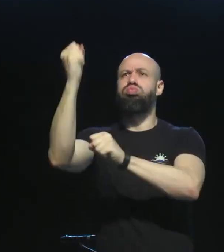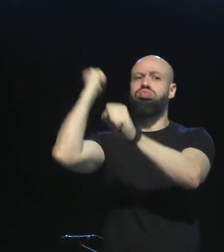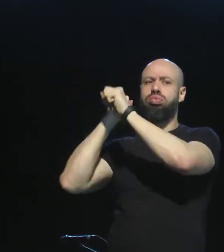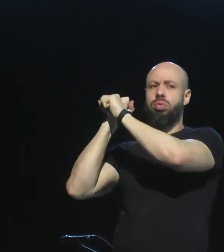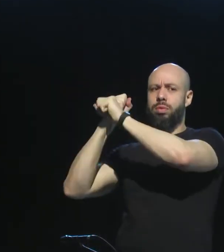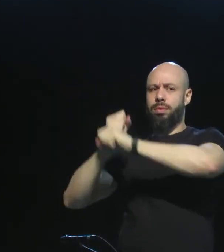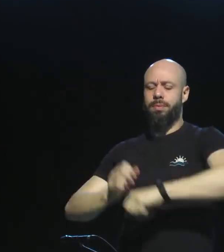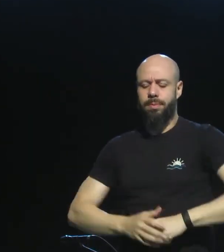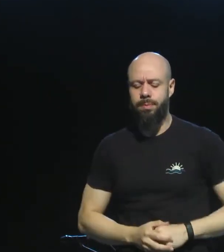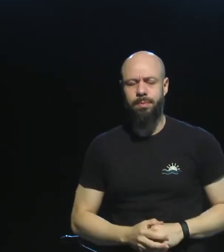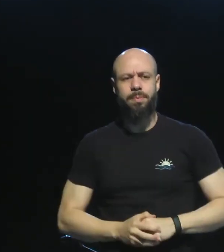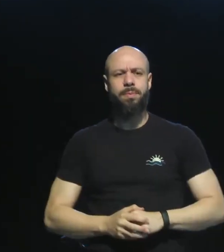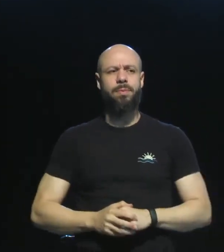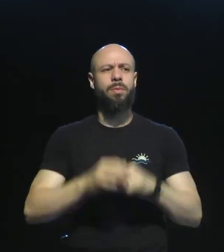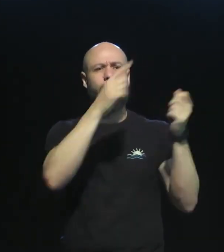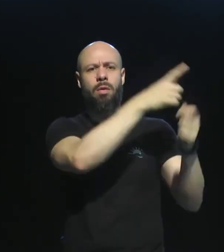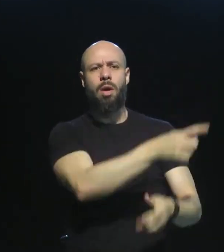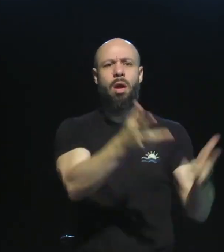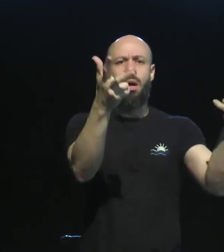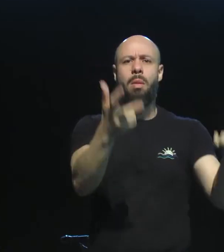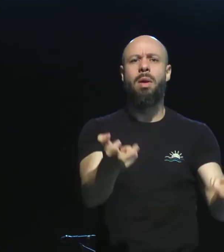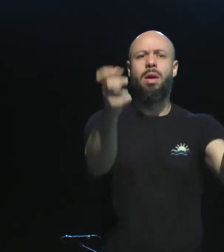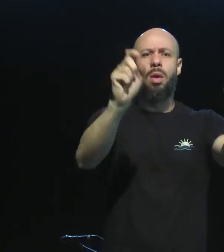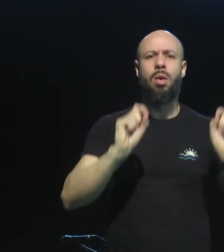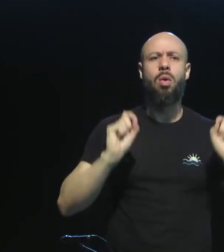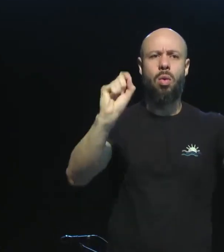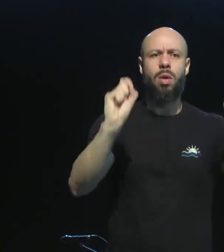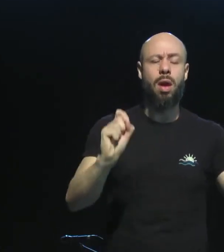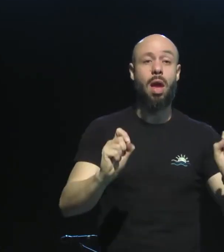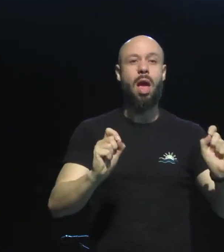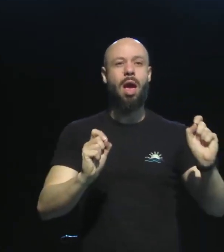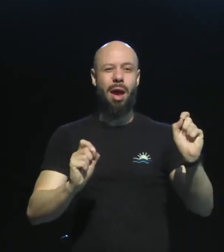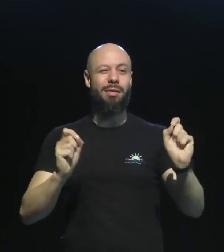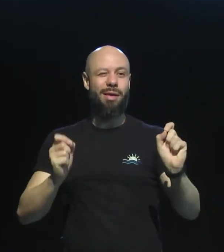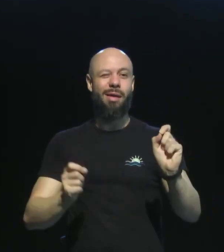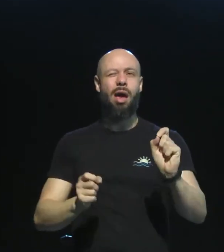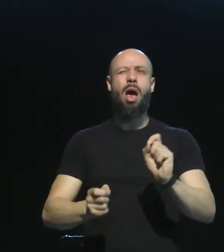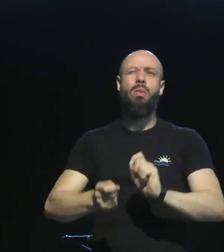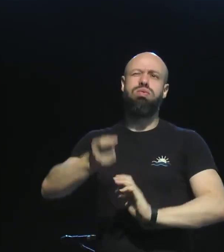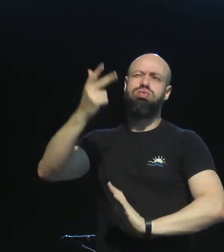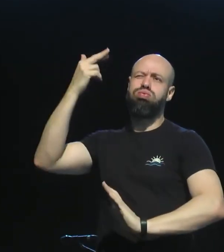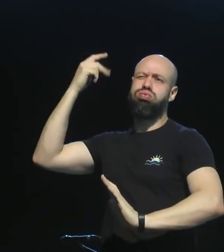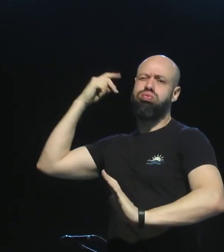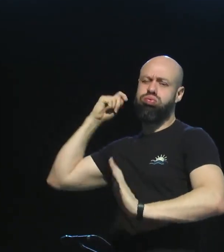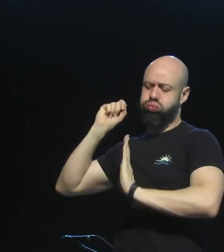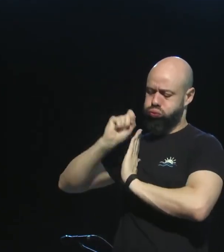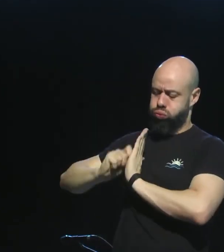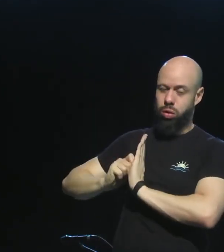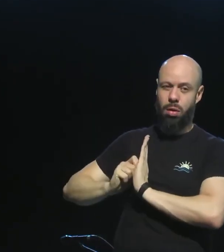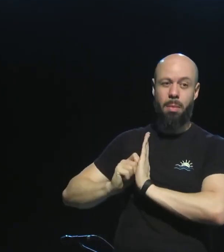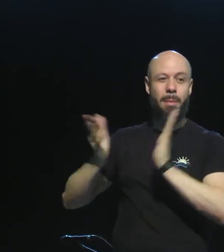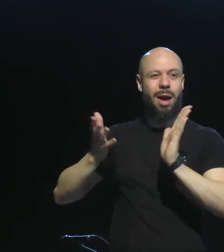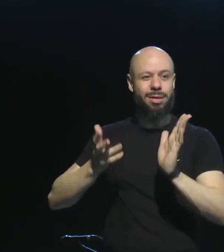Observem a atualidade desse texto. Ele diz assim,